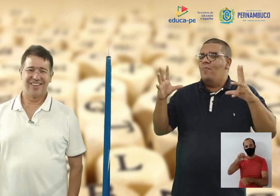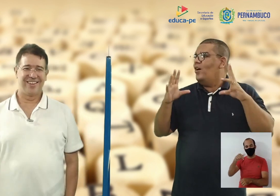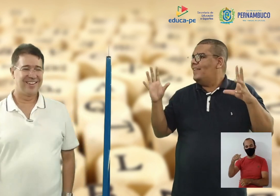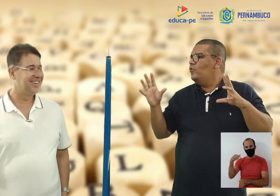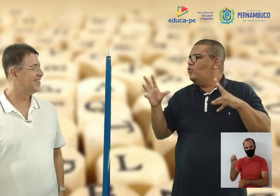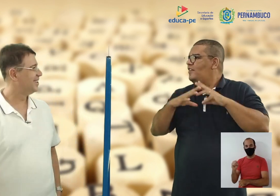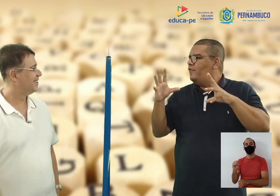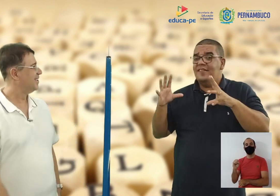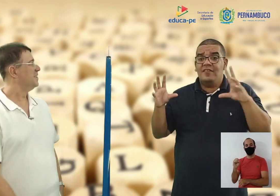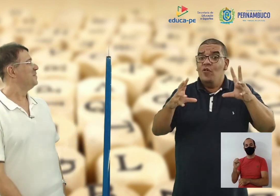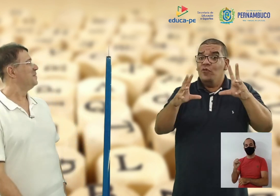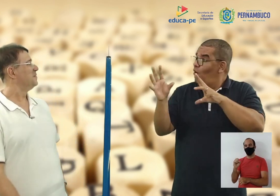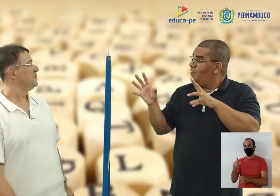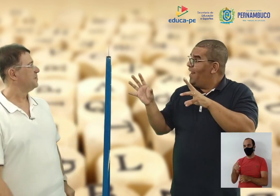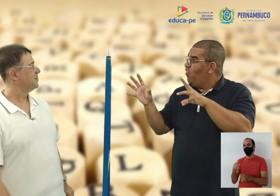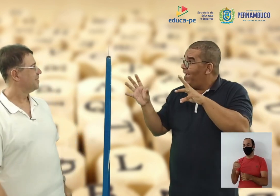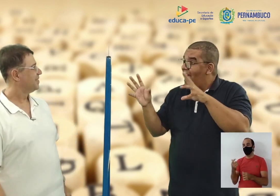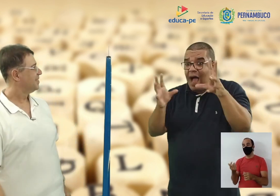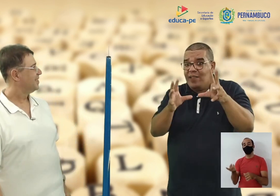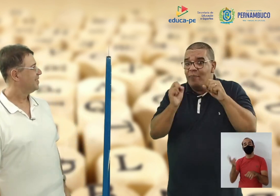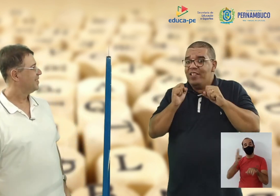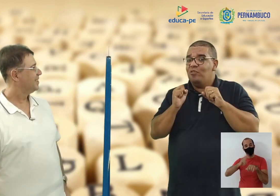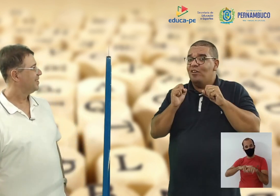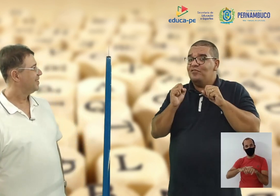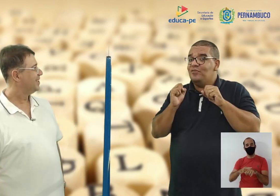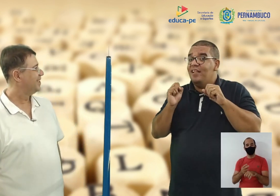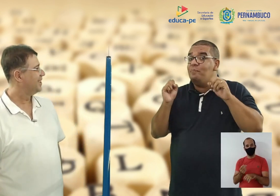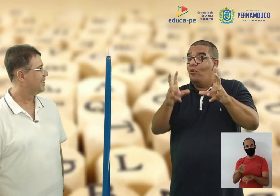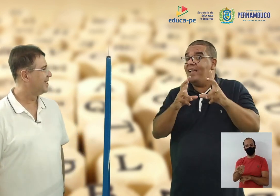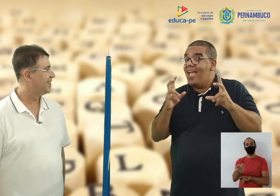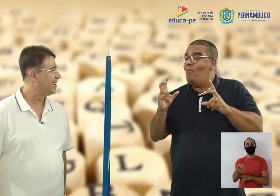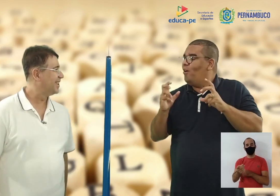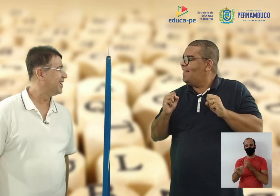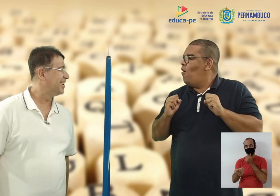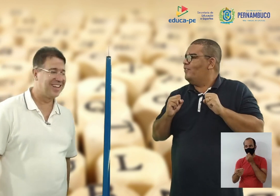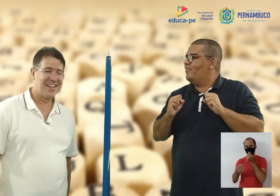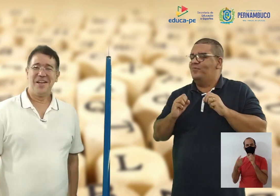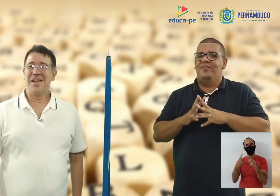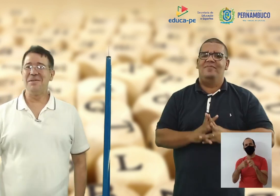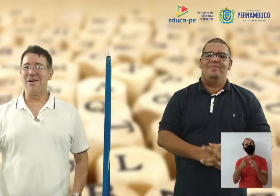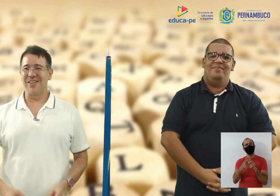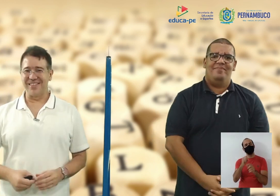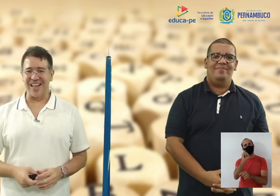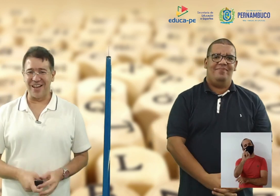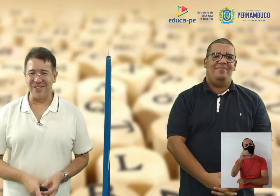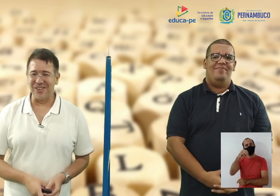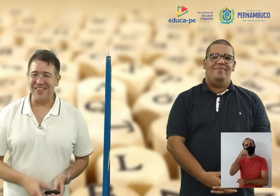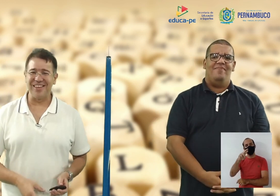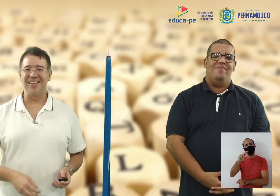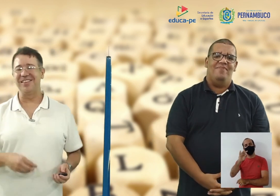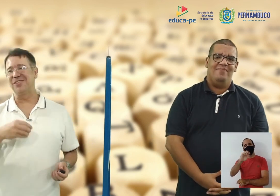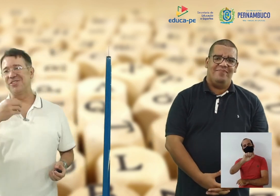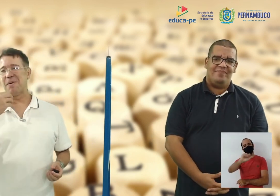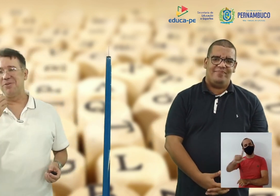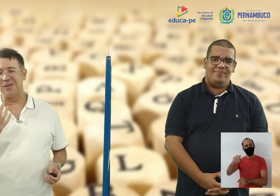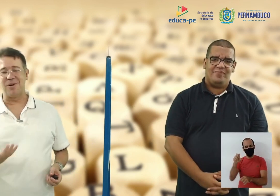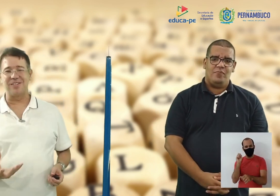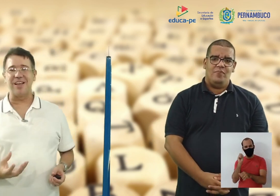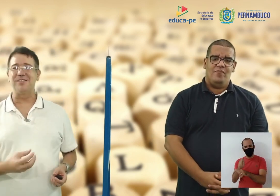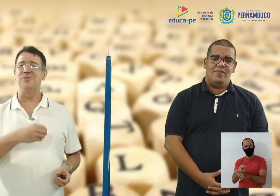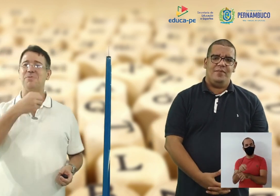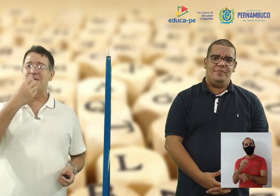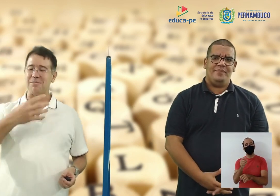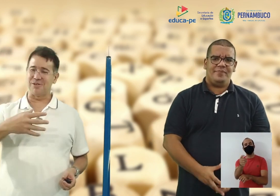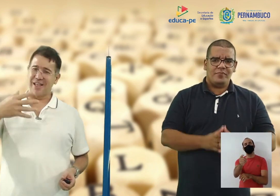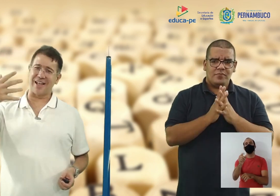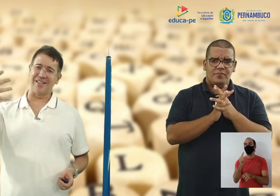foi imortal 2 vezes. O senhor poderia explicar rapidamente para o nosso estudante por que imortal, professor Robson? Imortal é o seguinte, que nós chamamos de imortais,